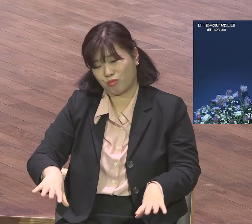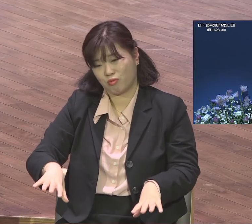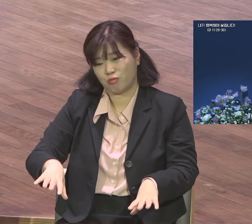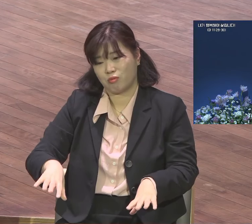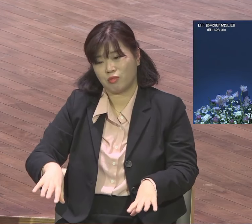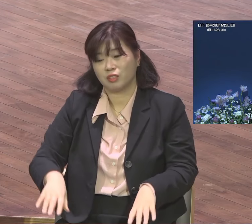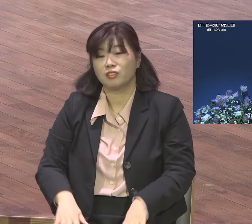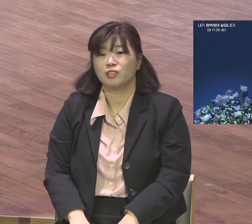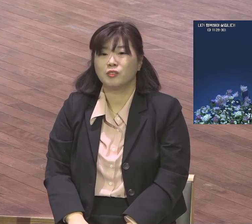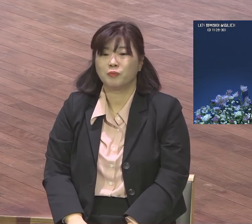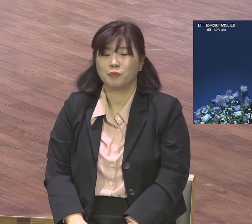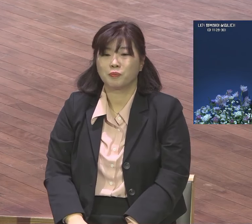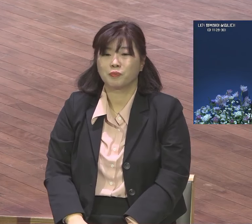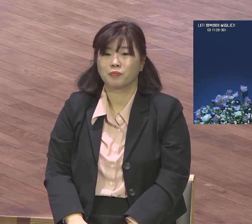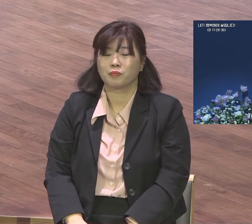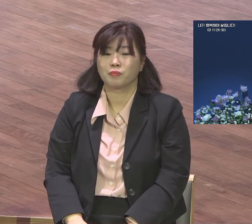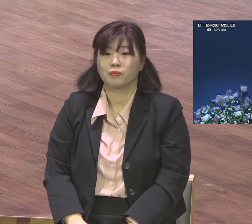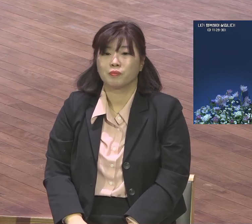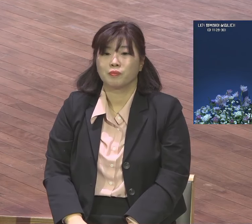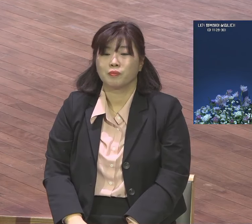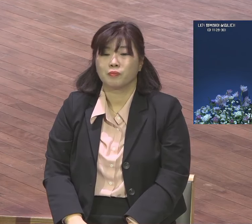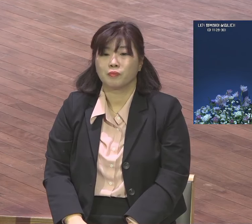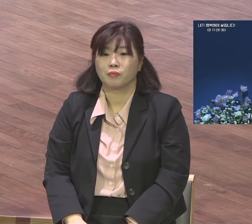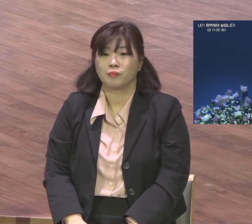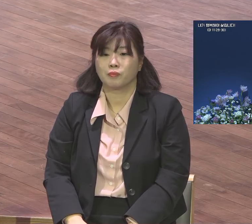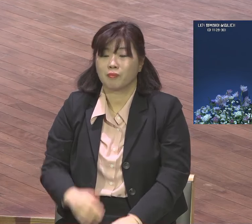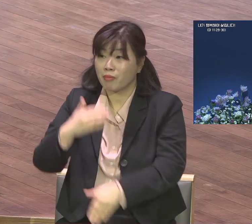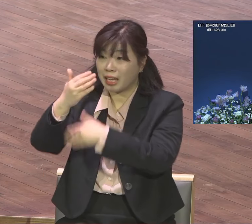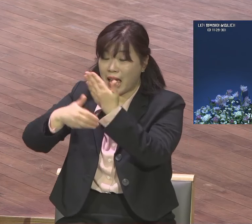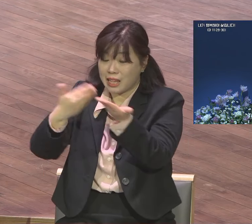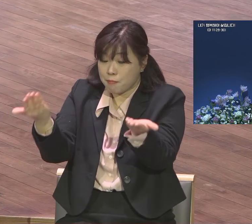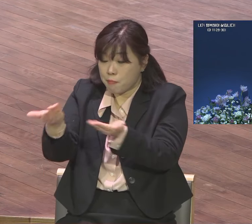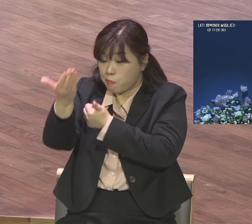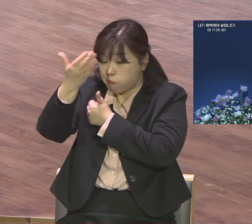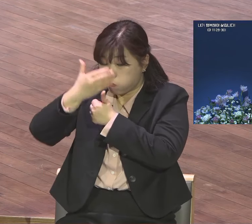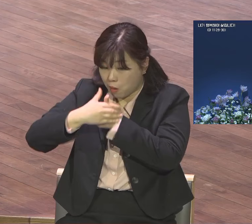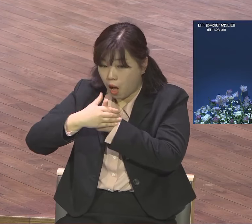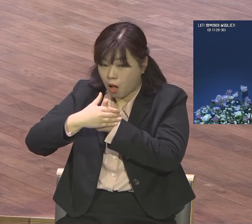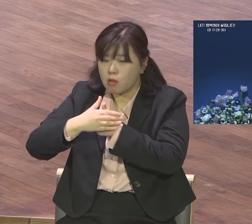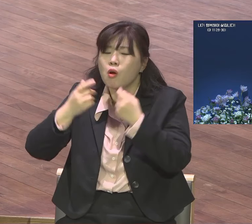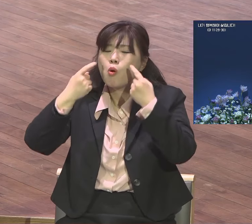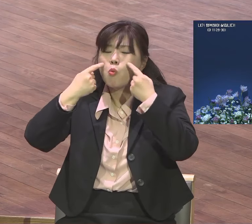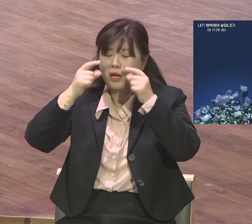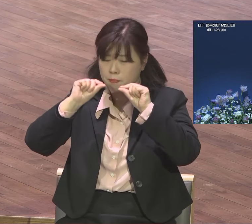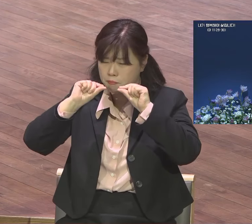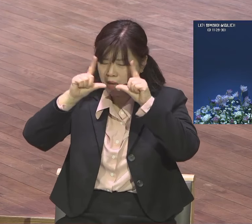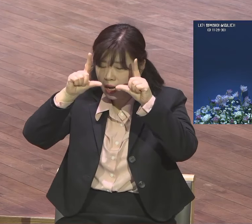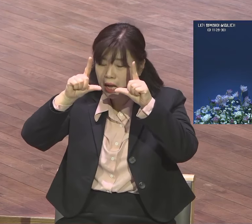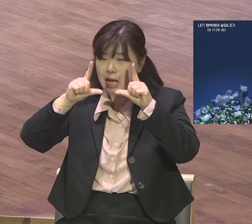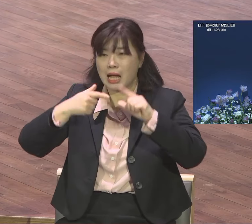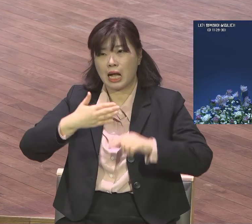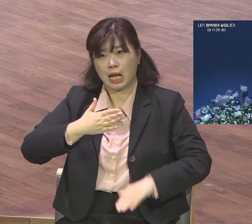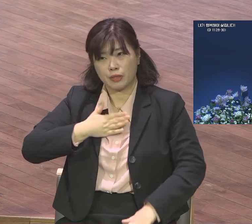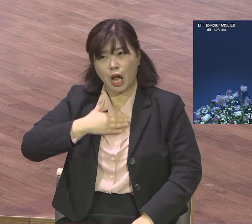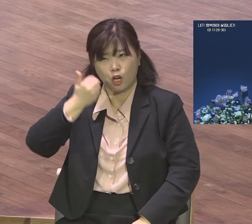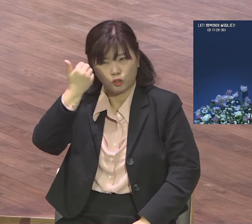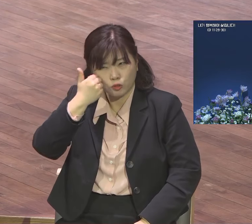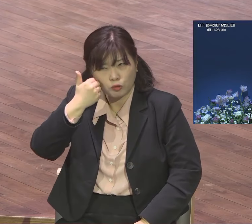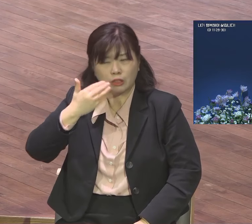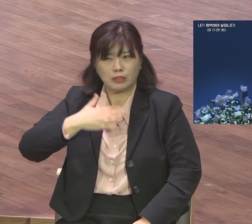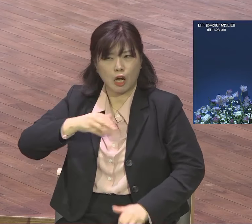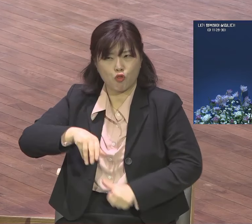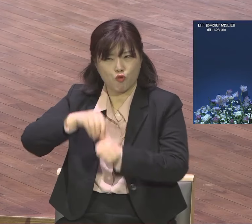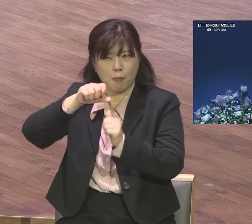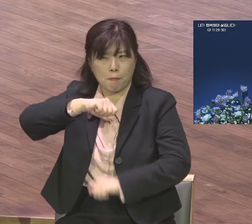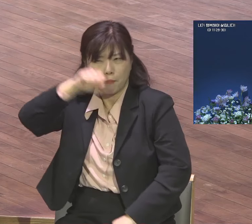분들이 이 시대적 선교 미션을 감당하실 수 있도록 선교의 장막터 또 산업의 장막터가